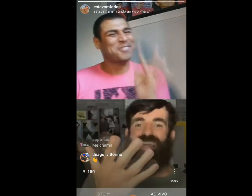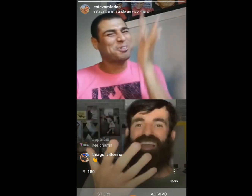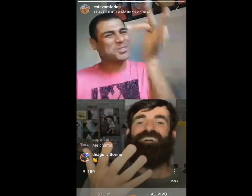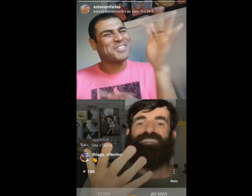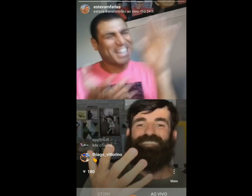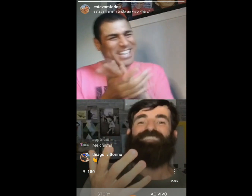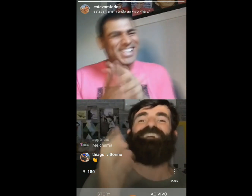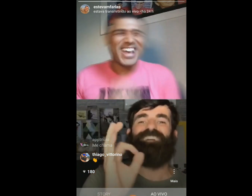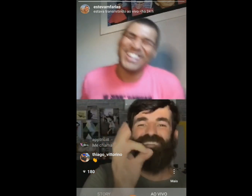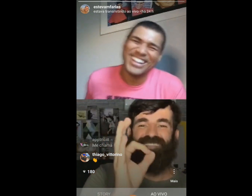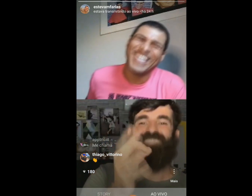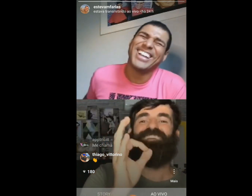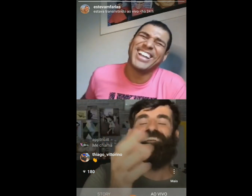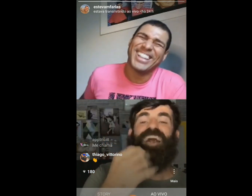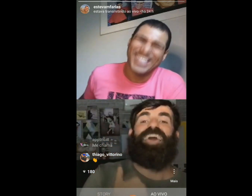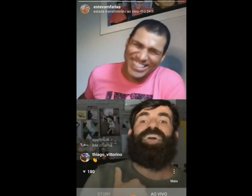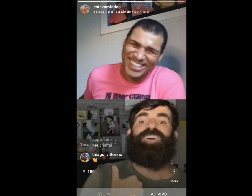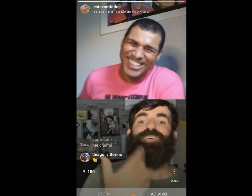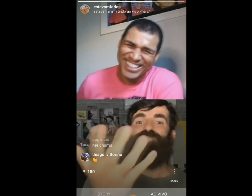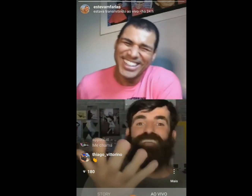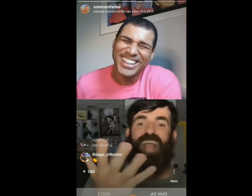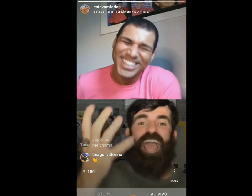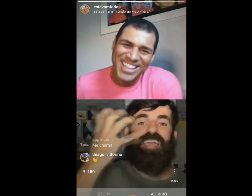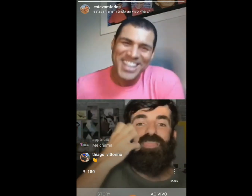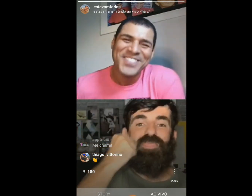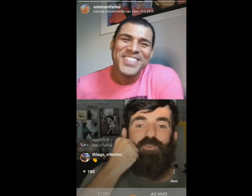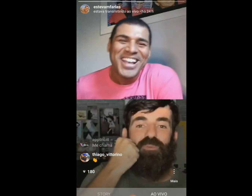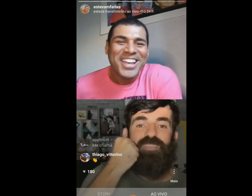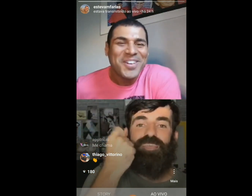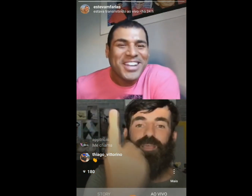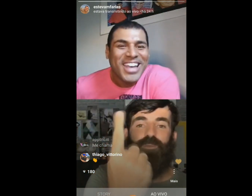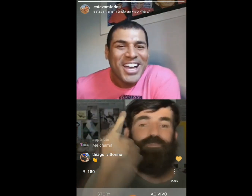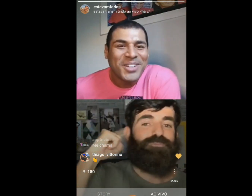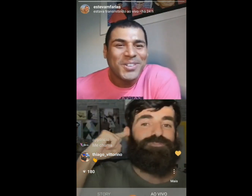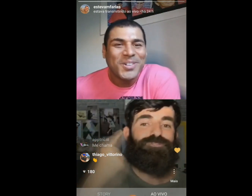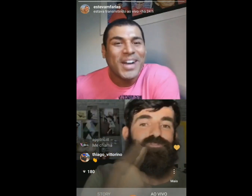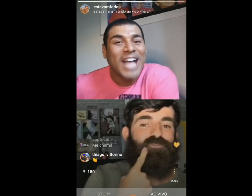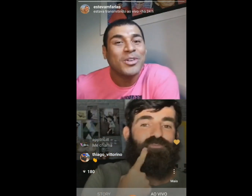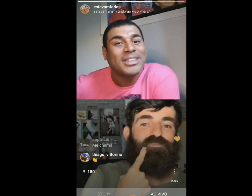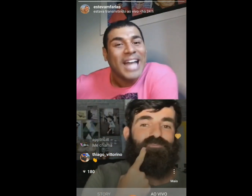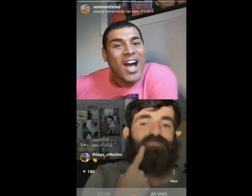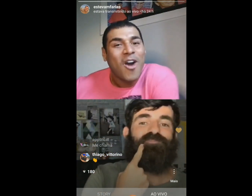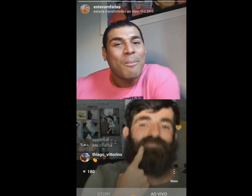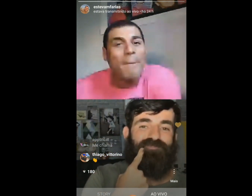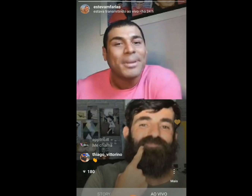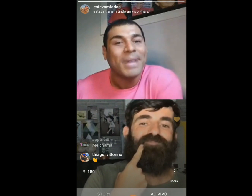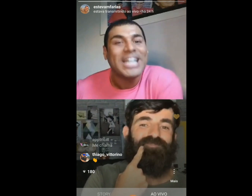Eu quero, certo. Eu quero adotar uma criança surda.